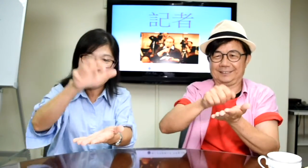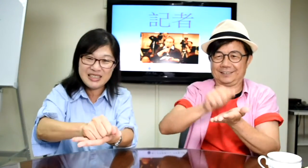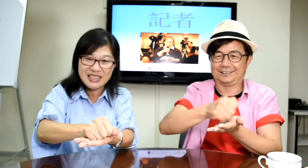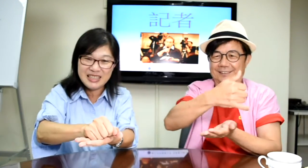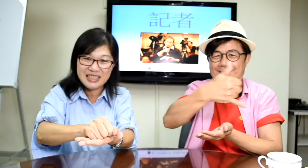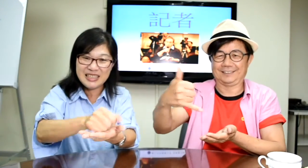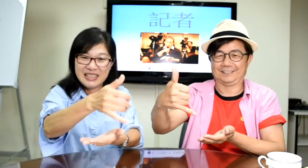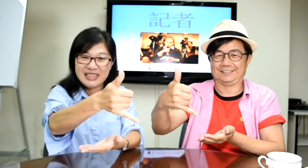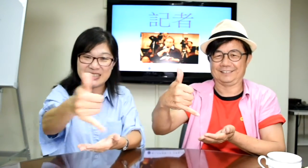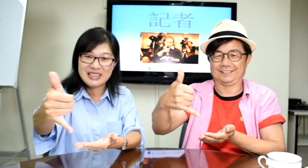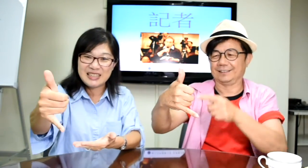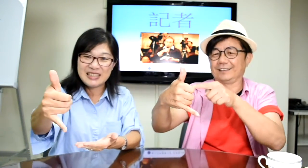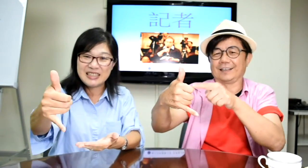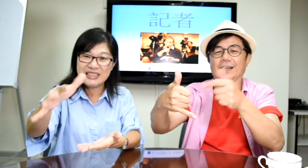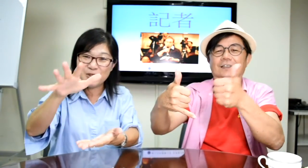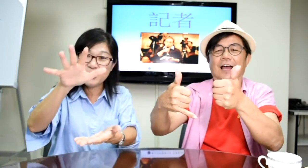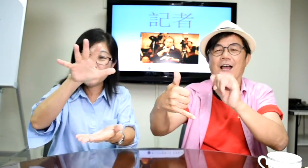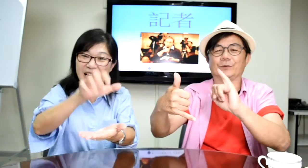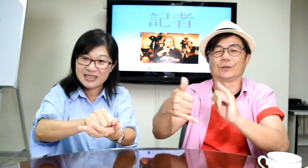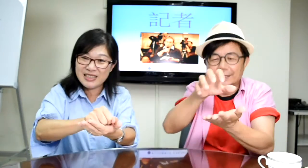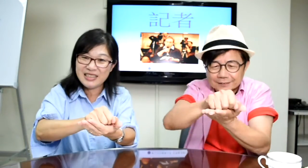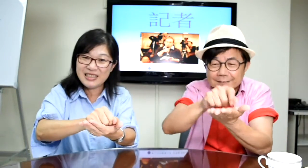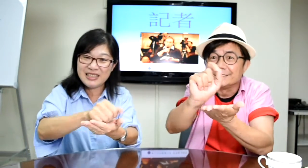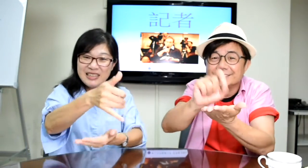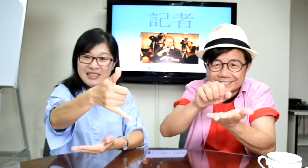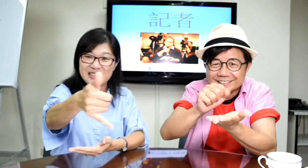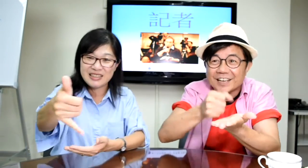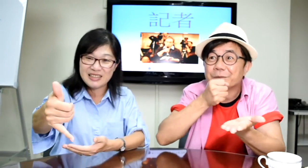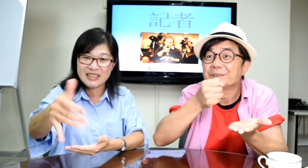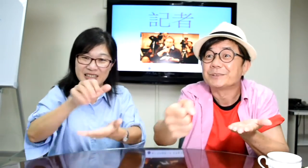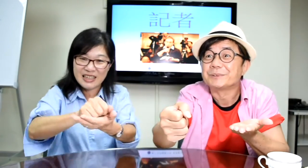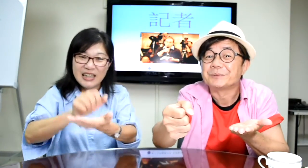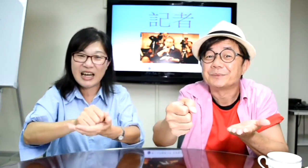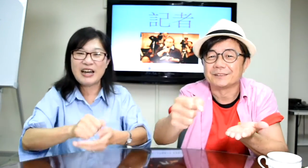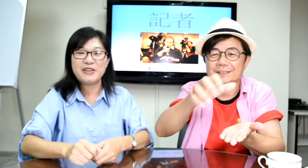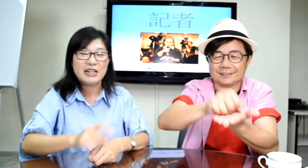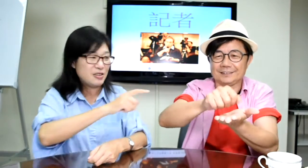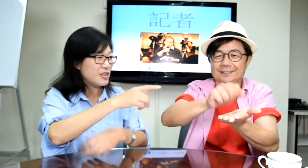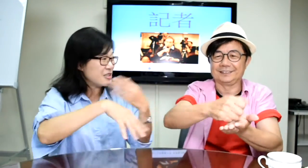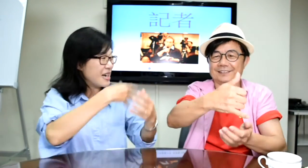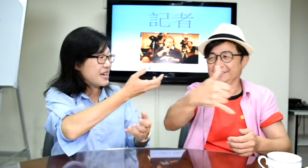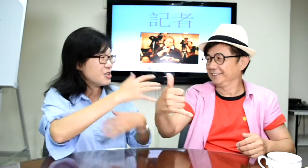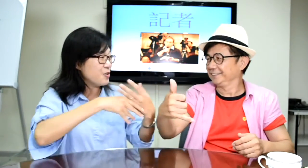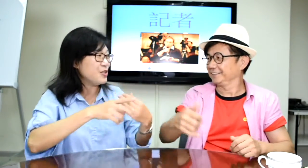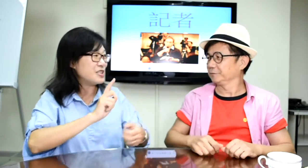记者记录啊，记者，哎，就刚刚手语是什么